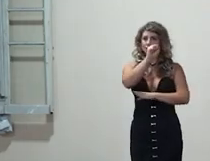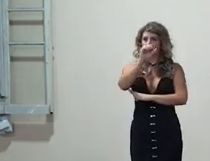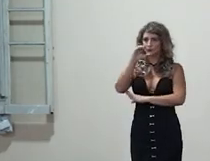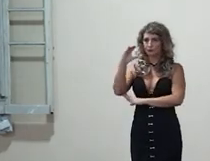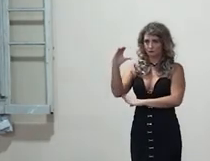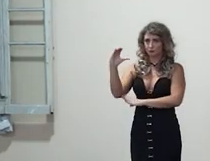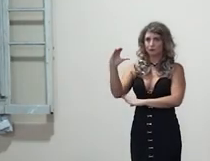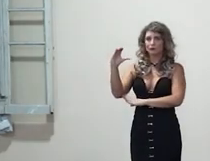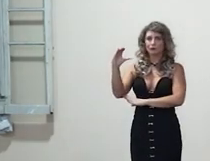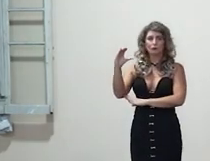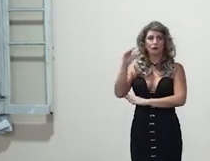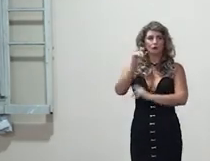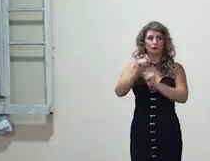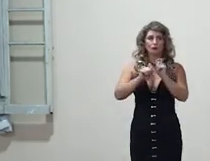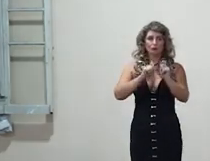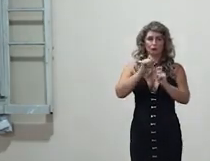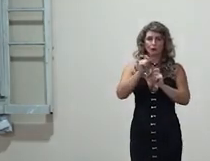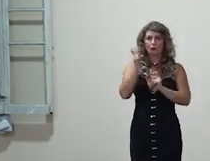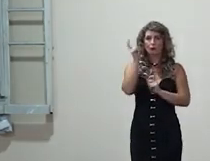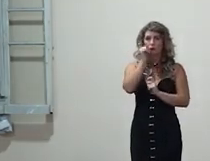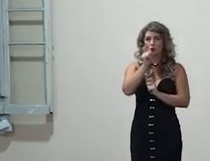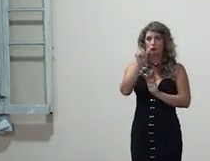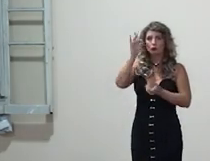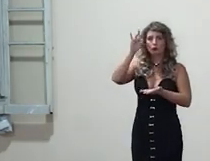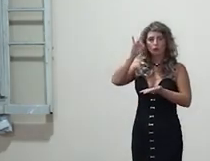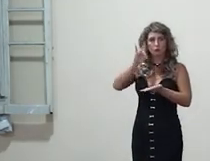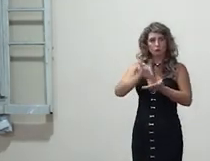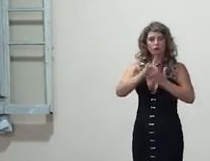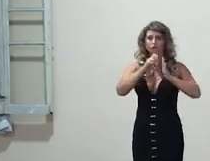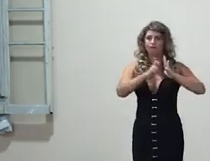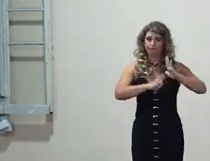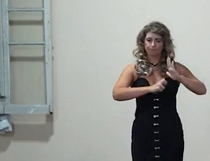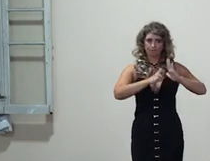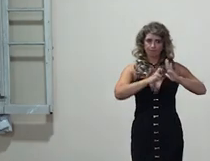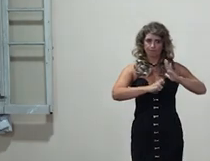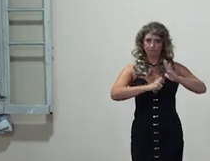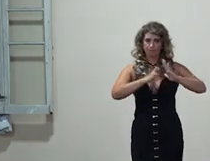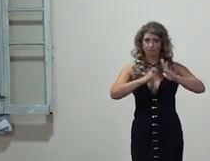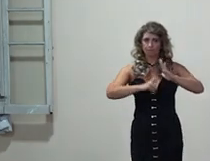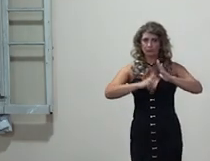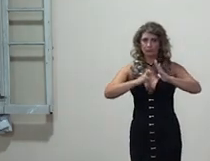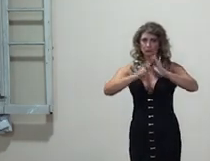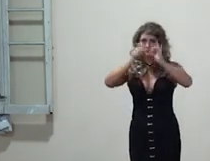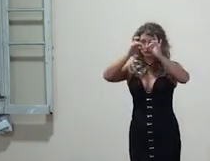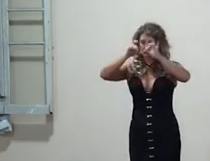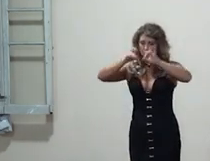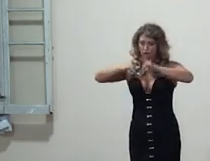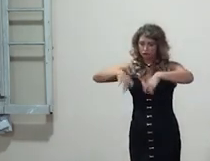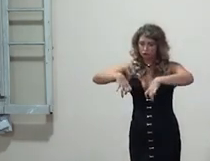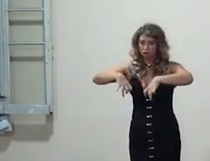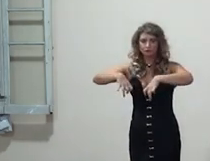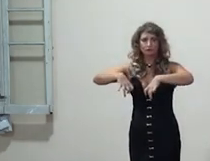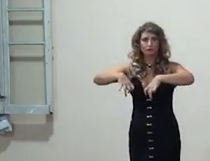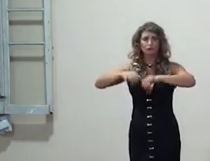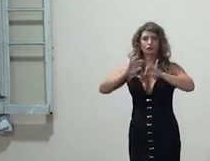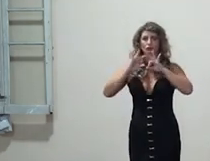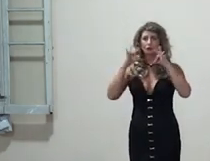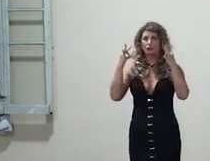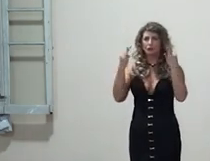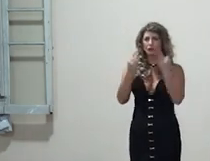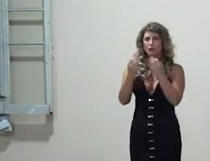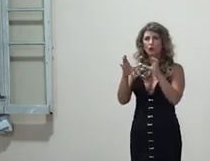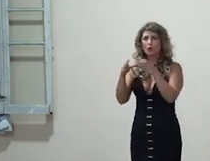Catarina, para dar uma solução para a estação ferroviária que estava caindo e tinha uma família, uma